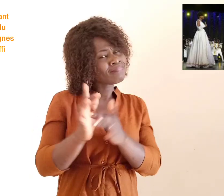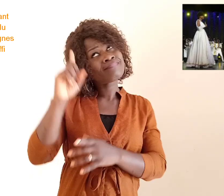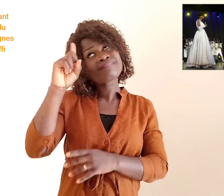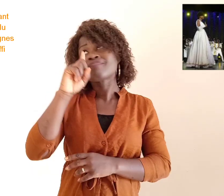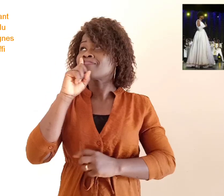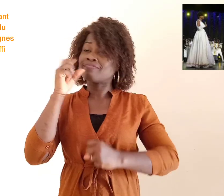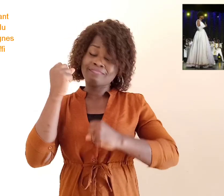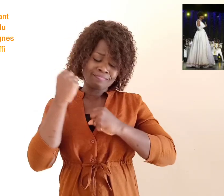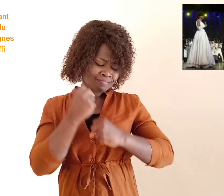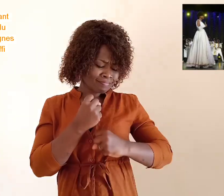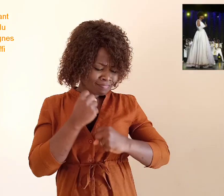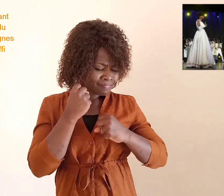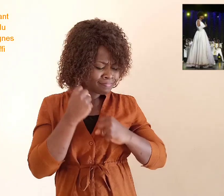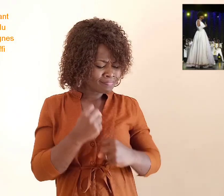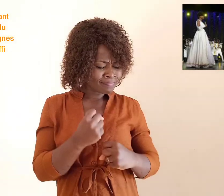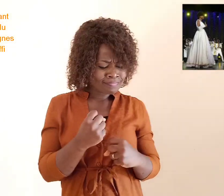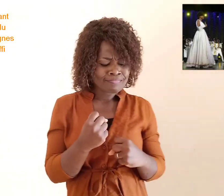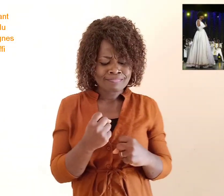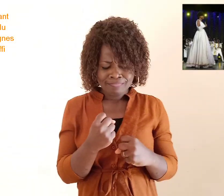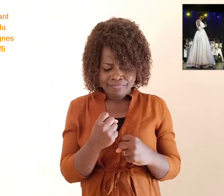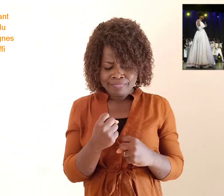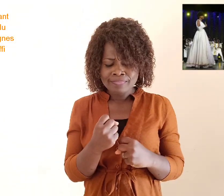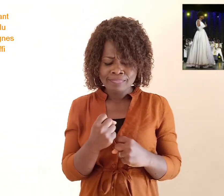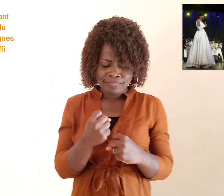Jésus, tu es puissant